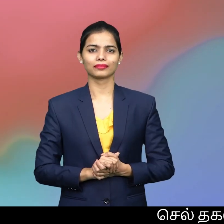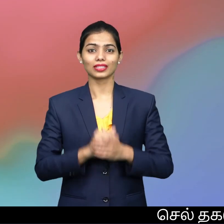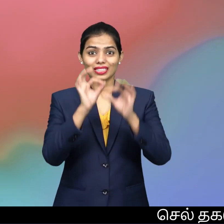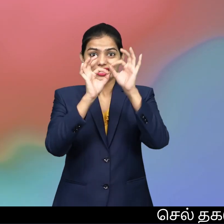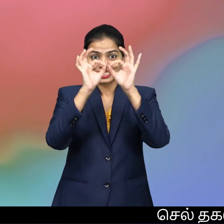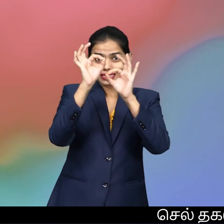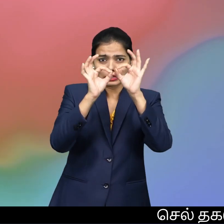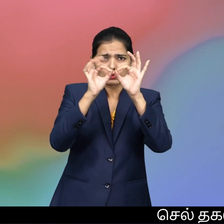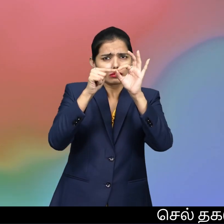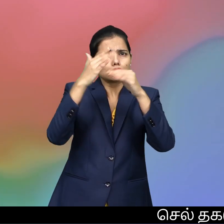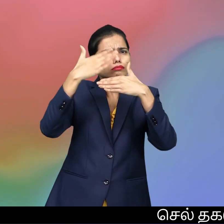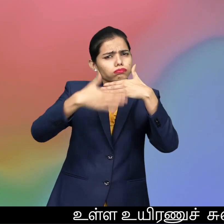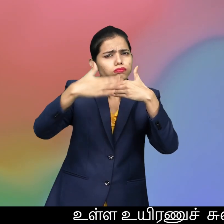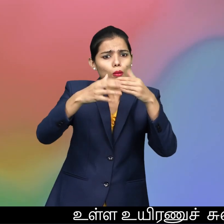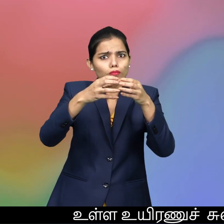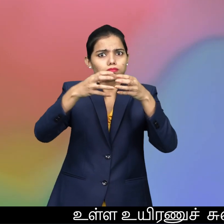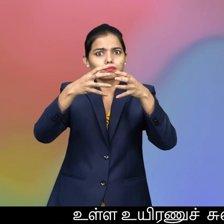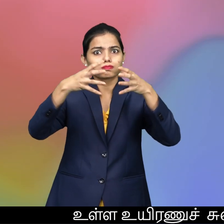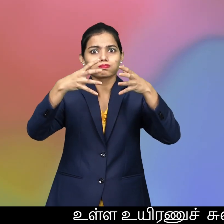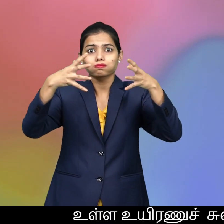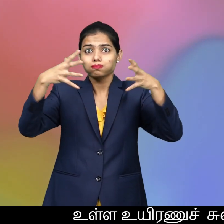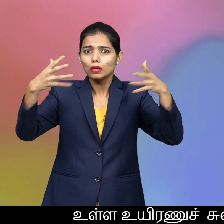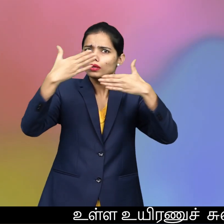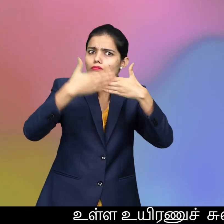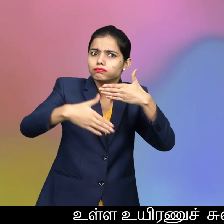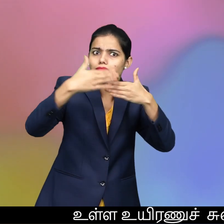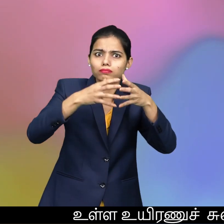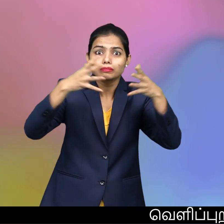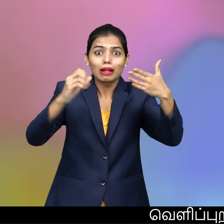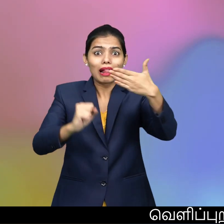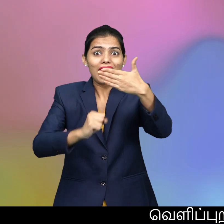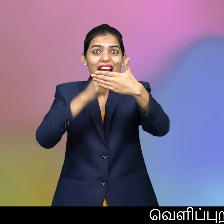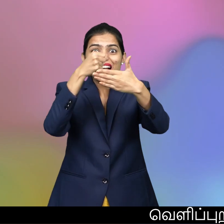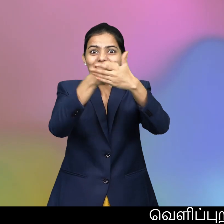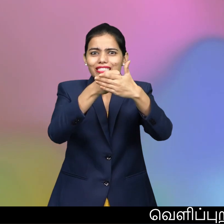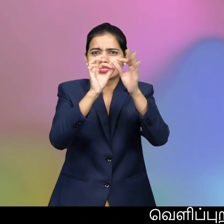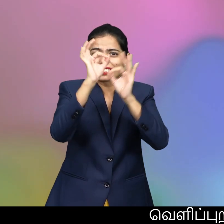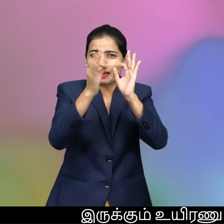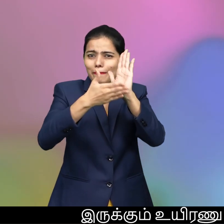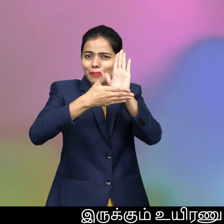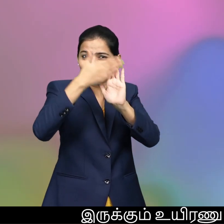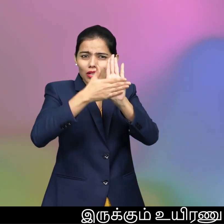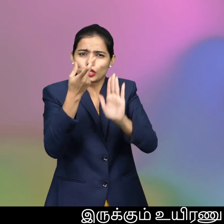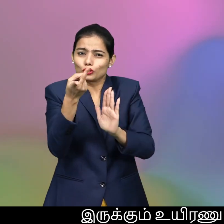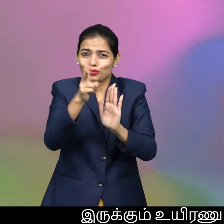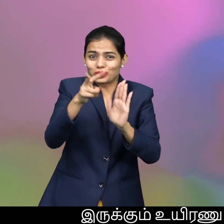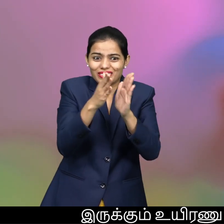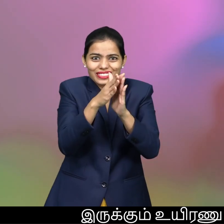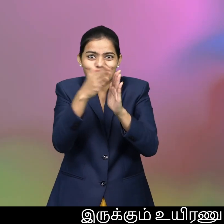செல் தகடு இருபுறமும் உள்ள உயிரணு சுவர்களை அடையும் வரை வெளிப்புறமாக வளர்ந்து இருக்கும் உயிரணு சுவருடன்